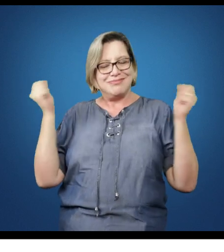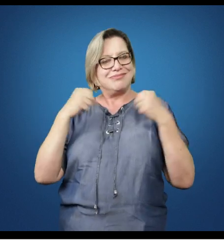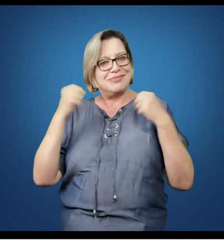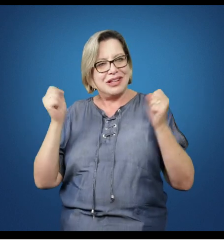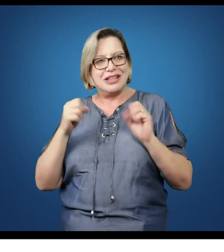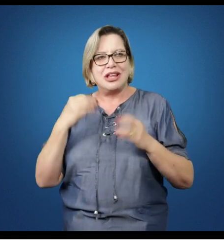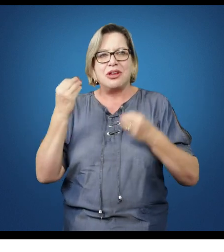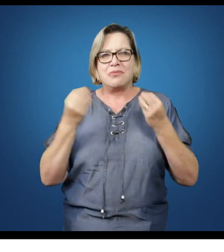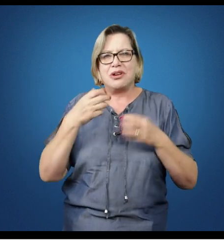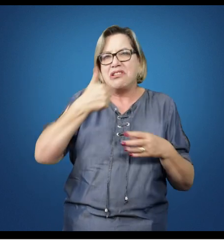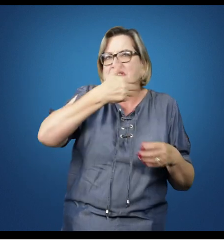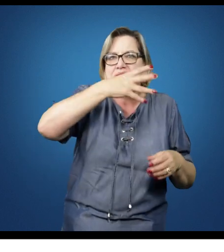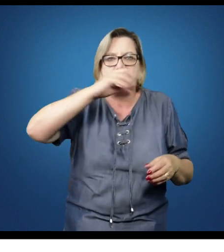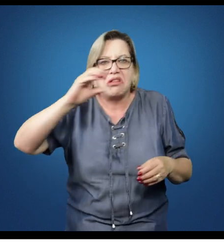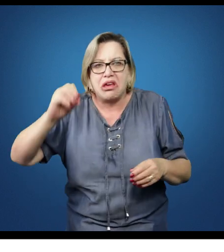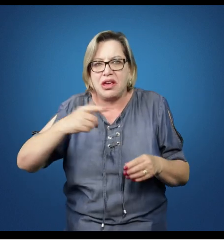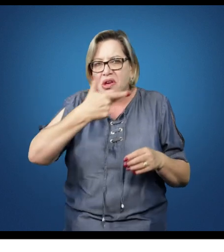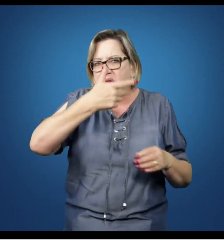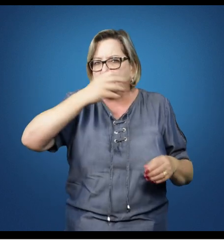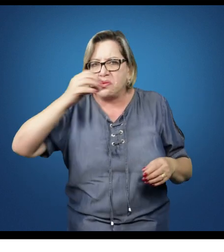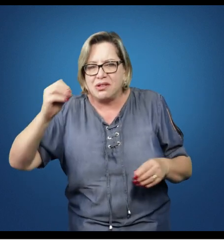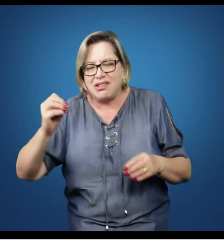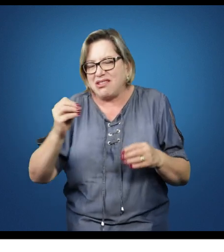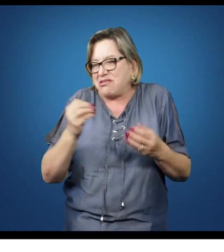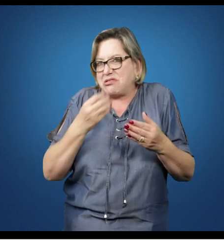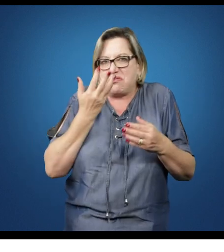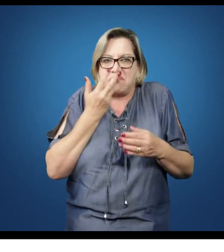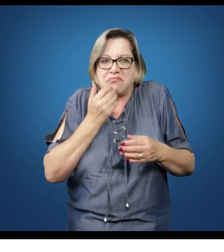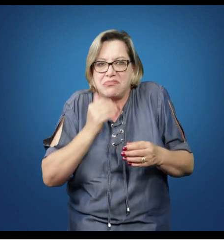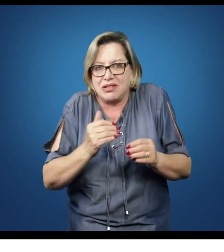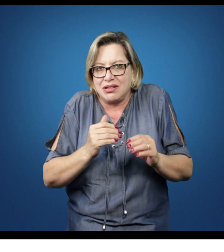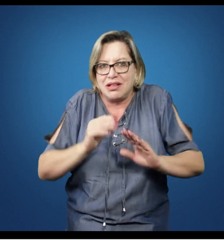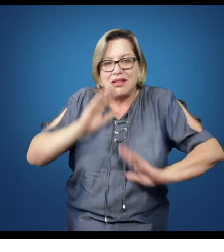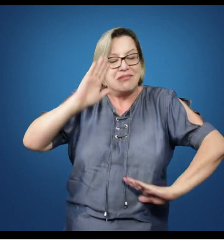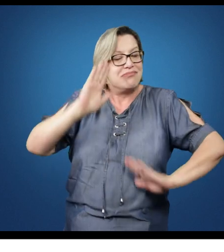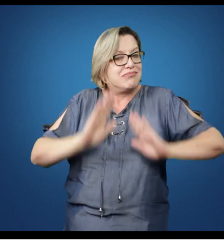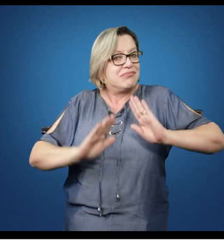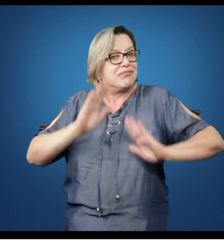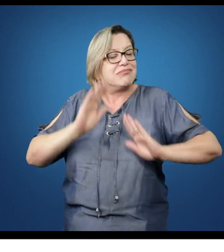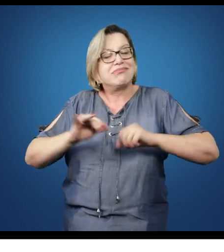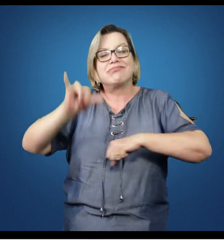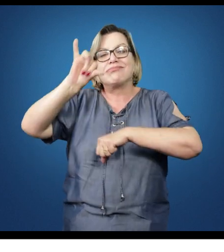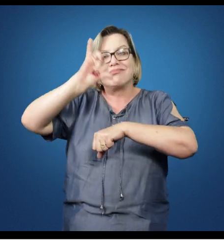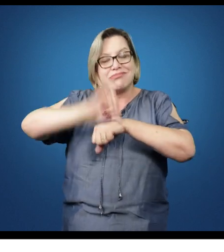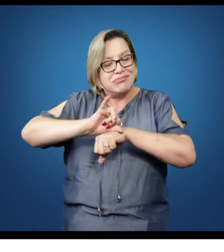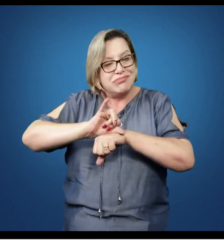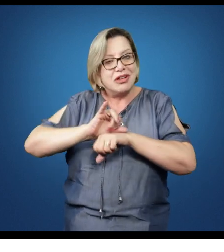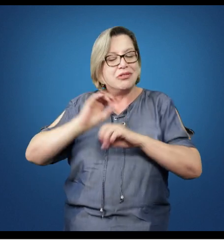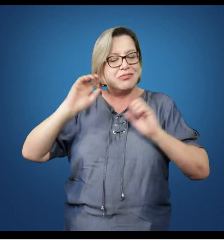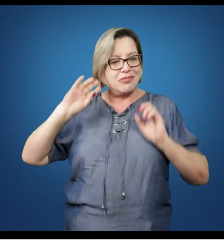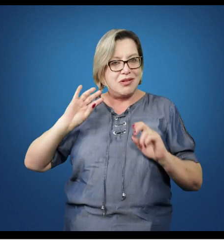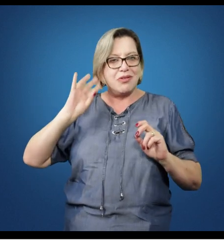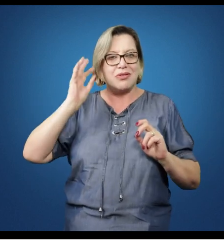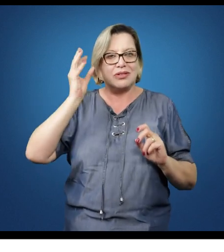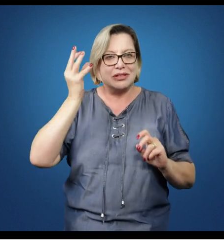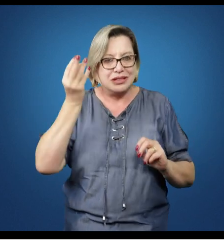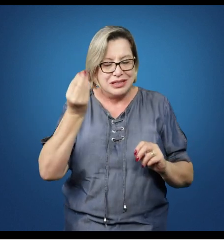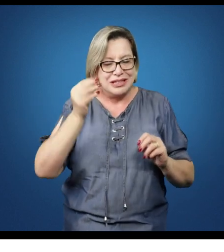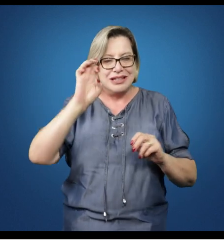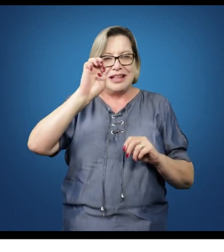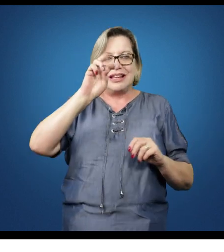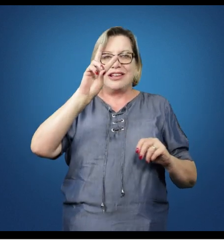250 crianças isso vai da capacidade que cada pólo vai ter para que ocorra esse grande evento